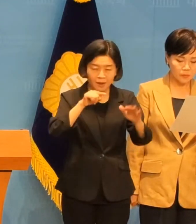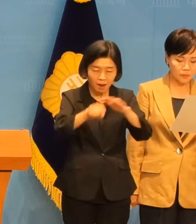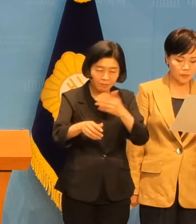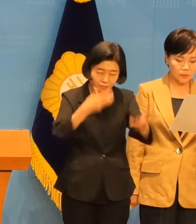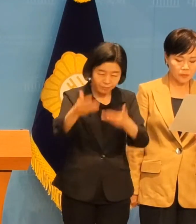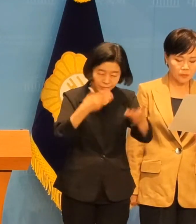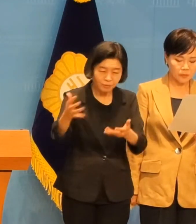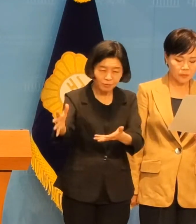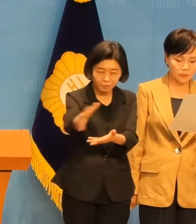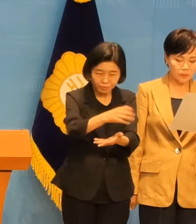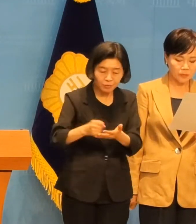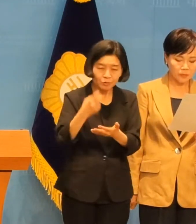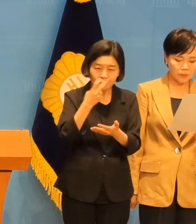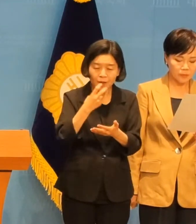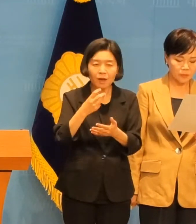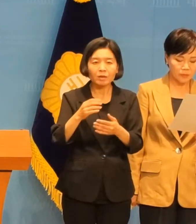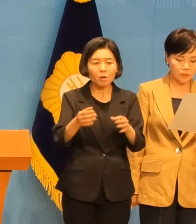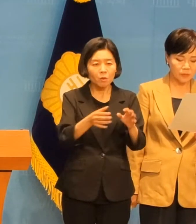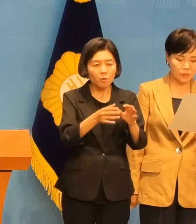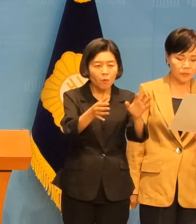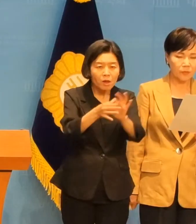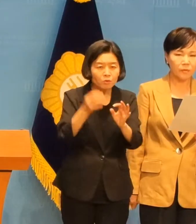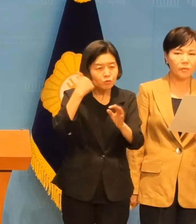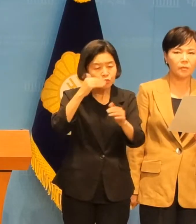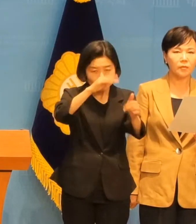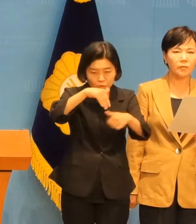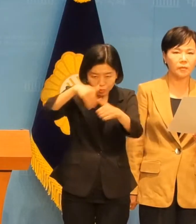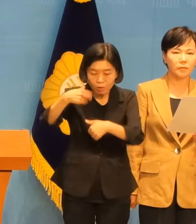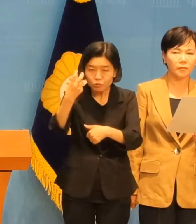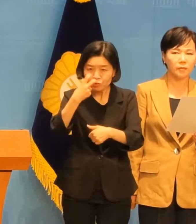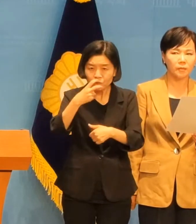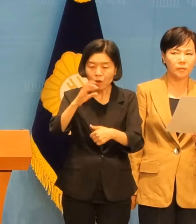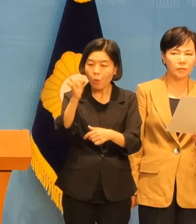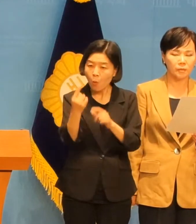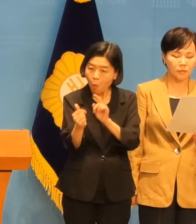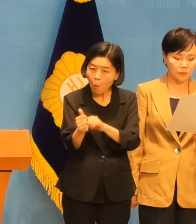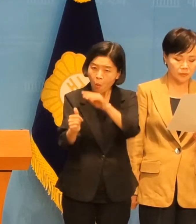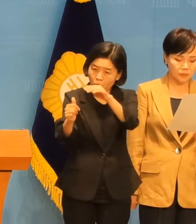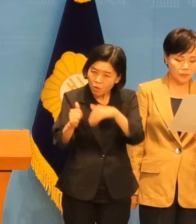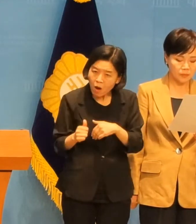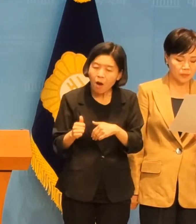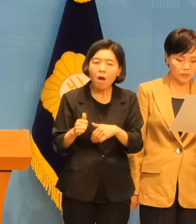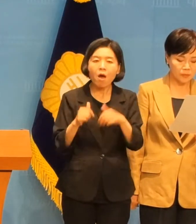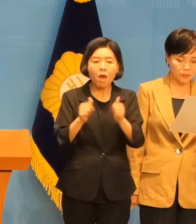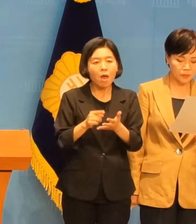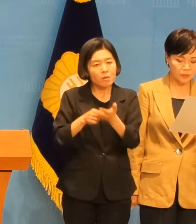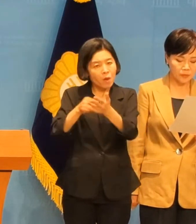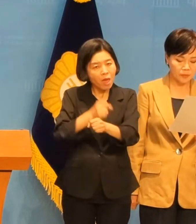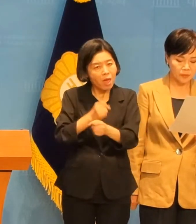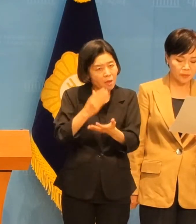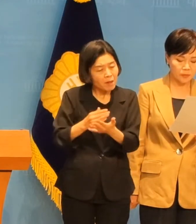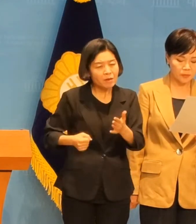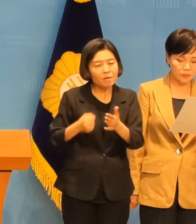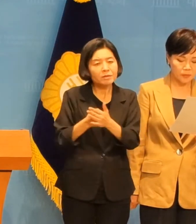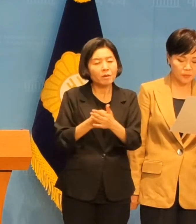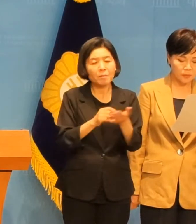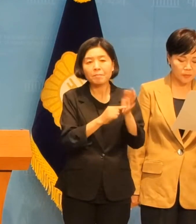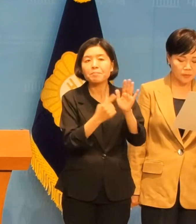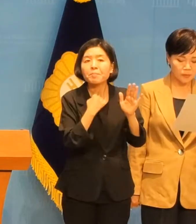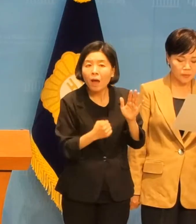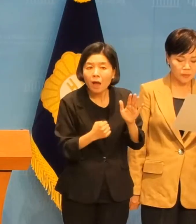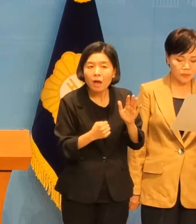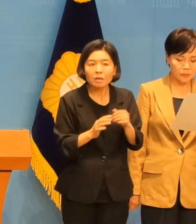조사에 이어 오 시장을 소환 조사한 후 기소 여부를 결정할 것이라고 밝혔습니다. 하지만